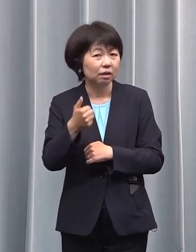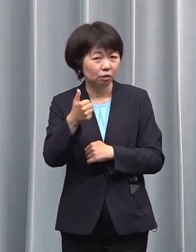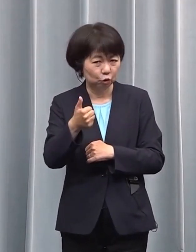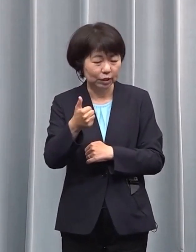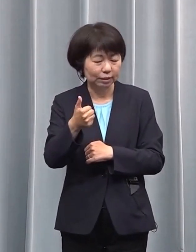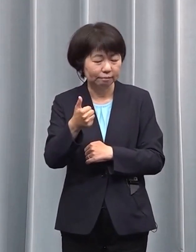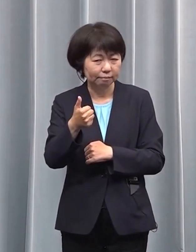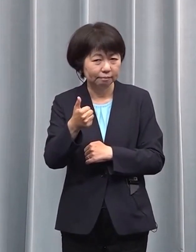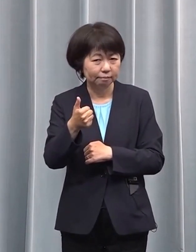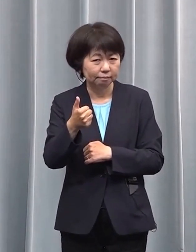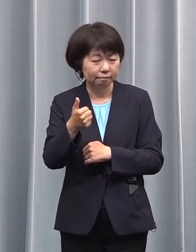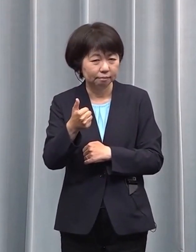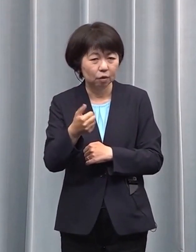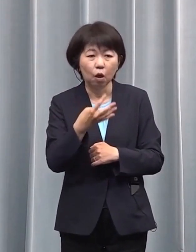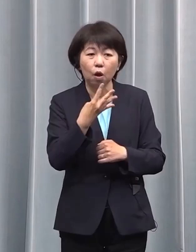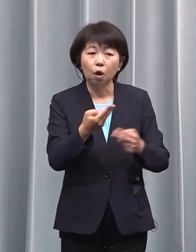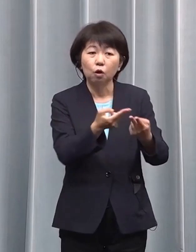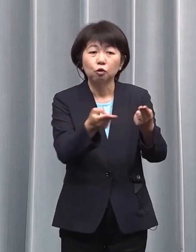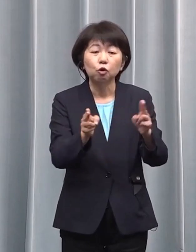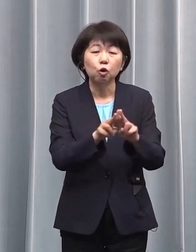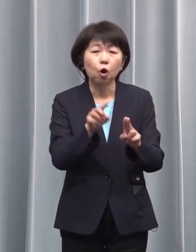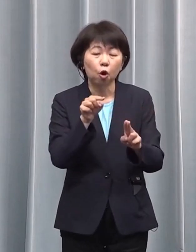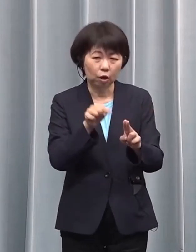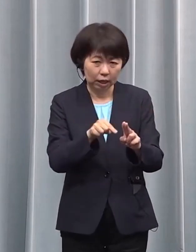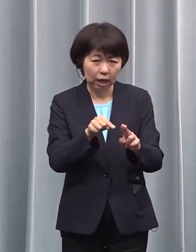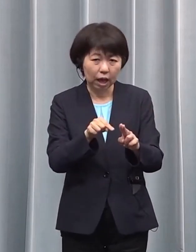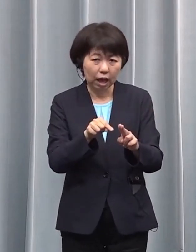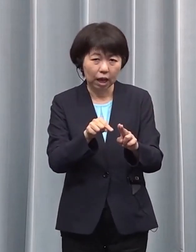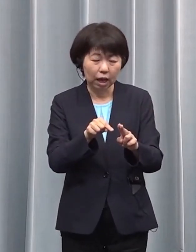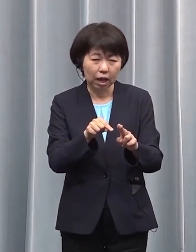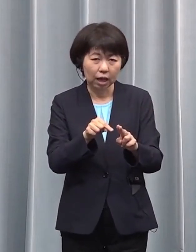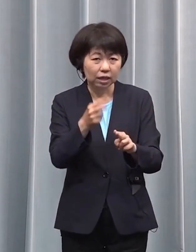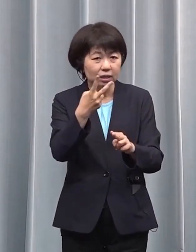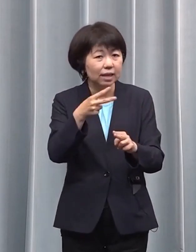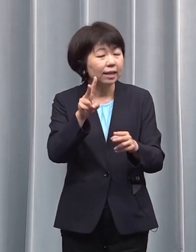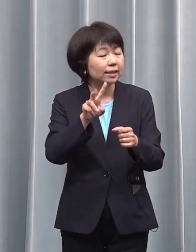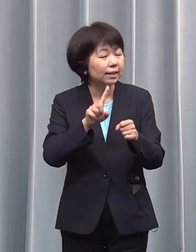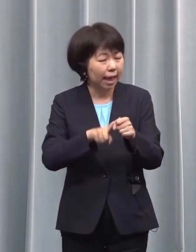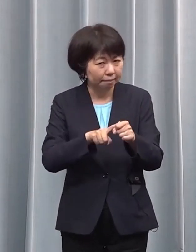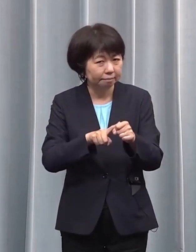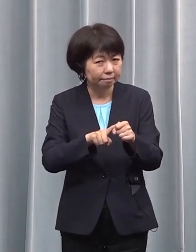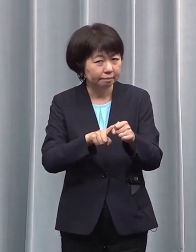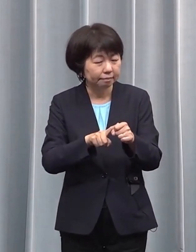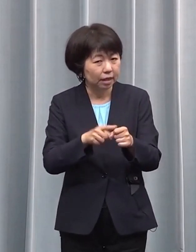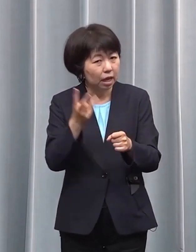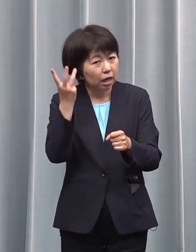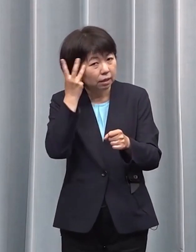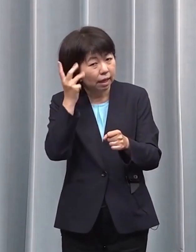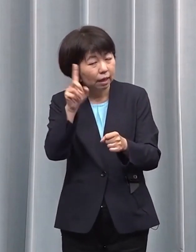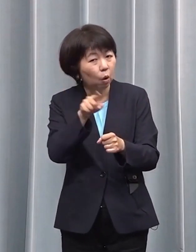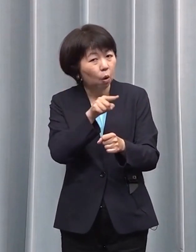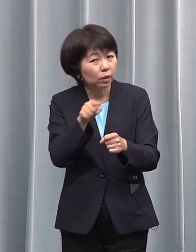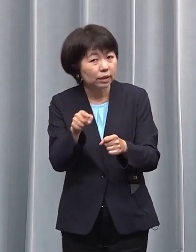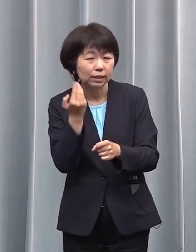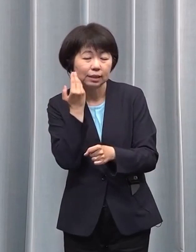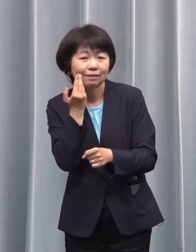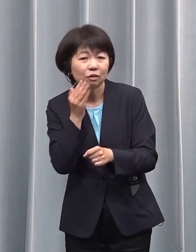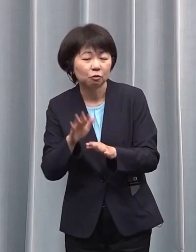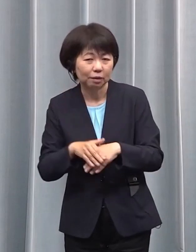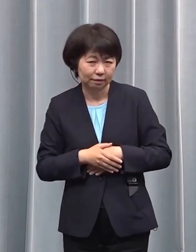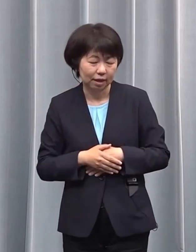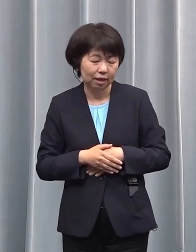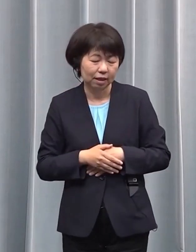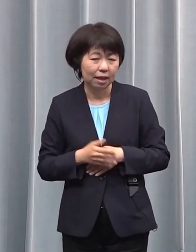党が参考人として2021年4月に参考人質疑をさせてまして、および2019年11月では政